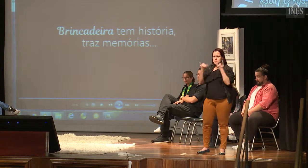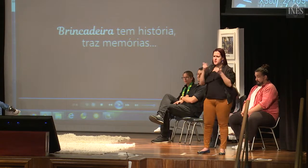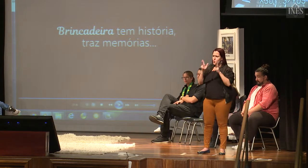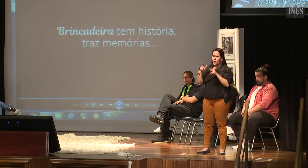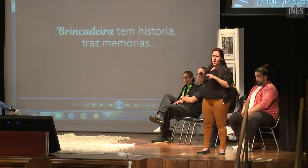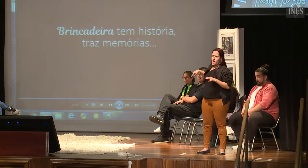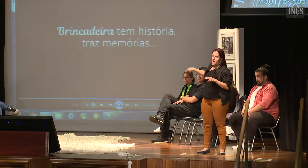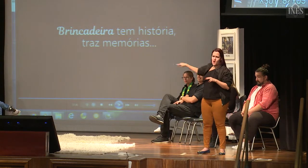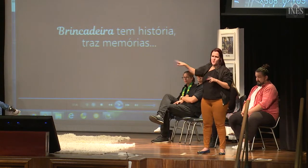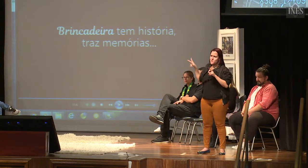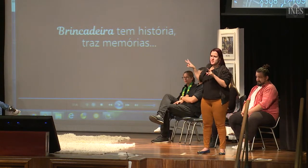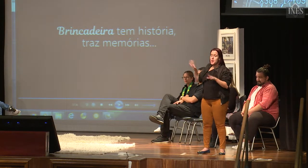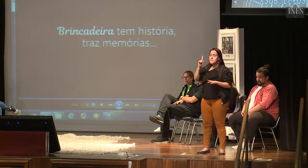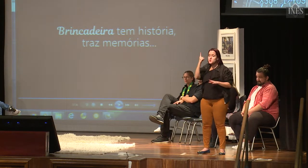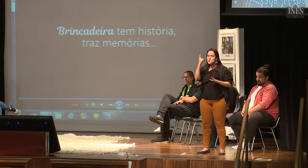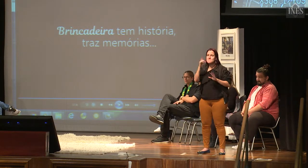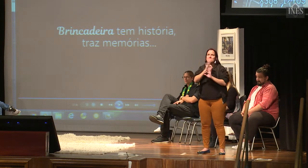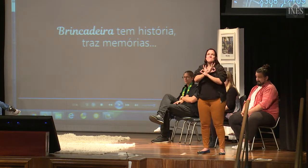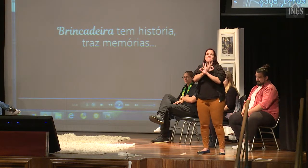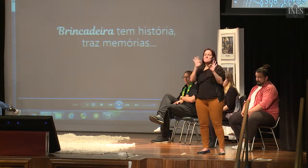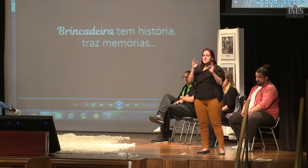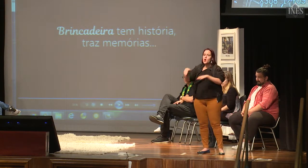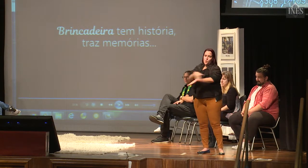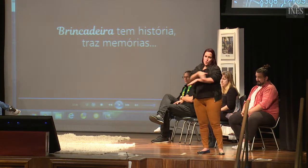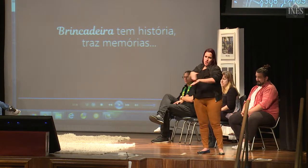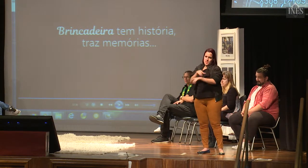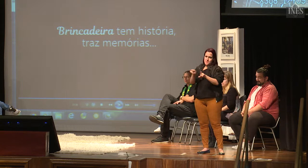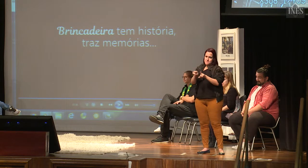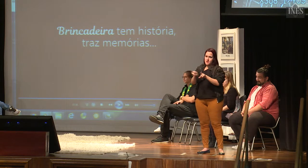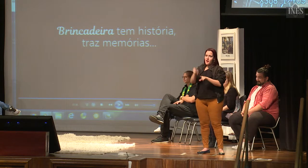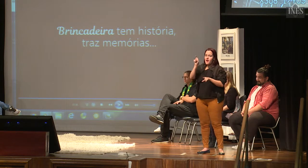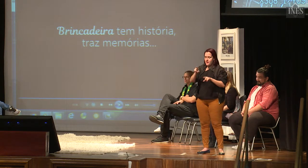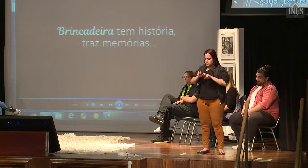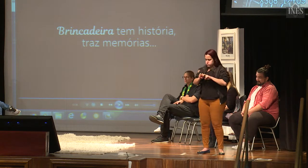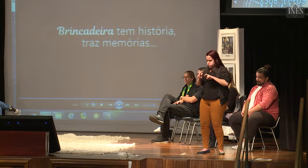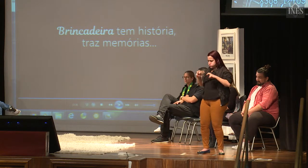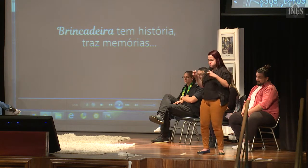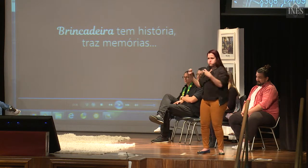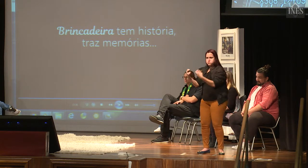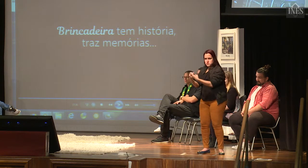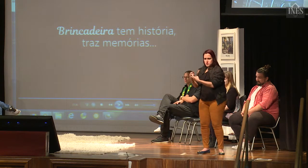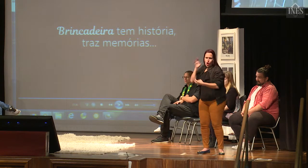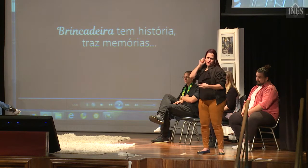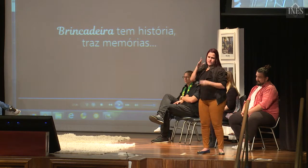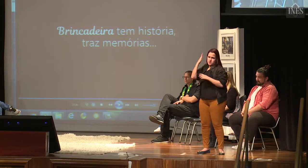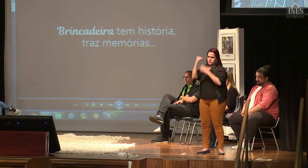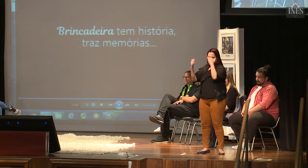Bem, eu brincava, nossa, com várias coisas, assim como os demais. Na rua também, brincávamos de roda junto